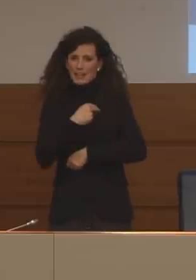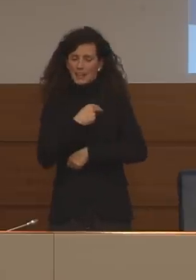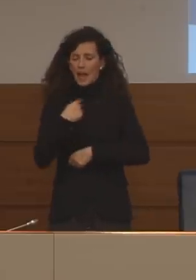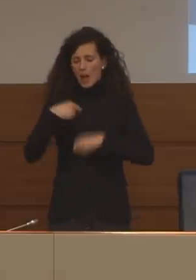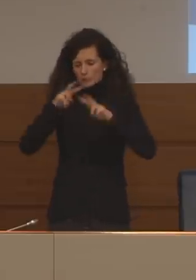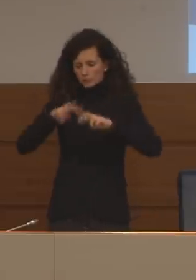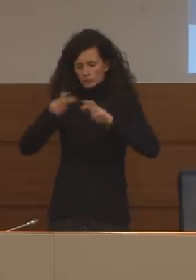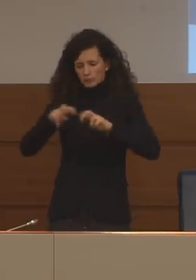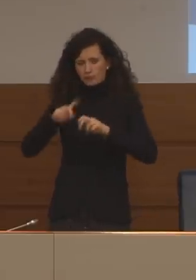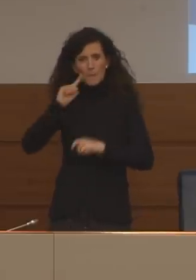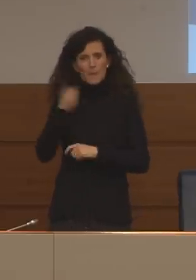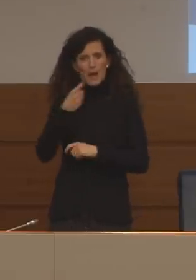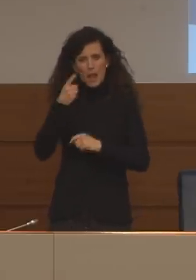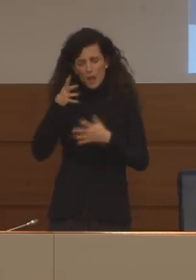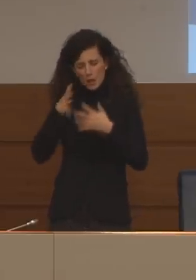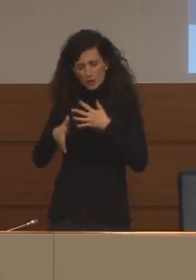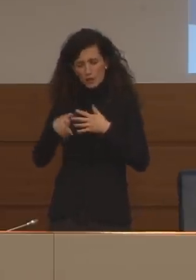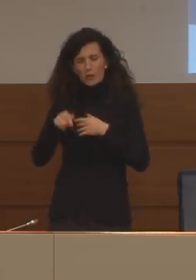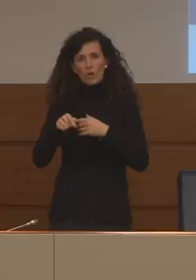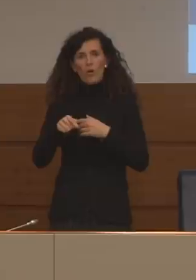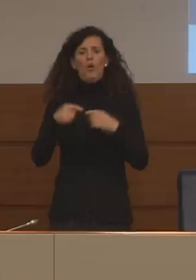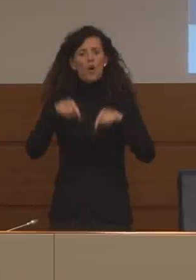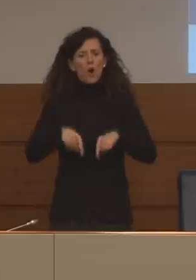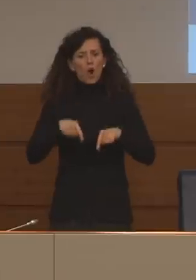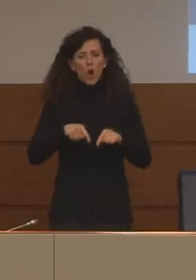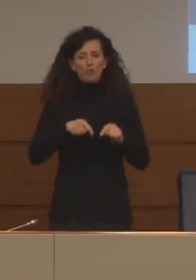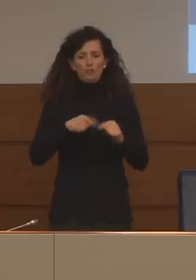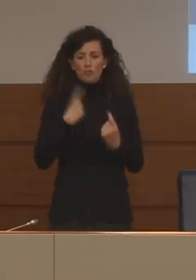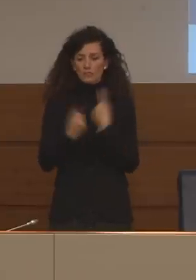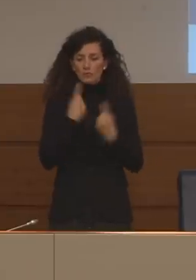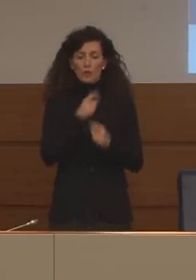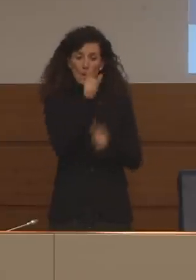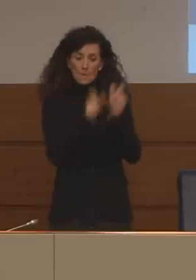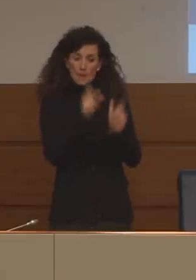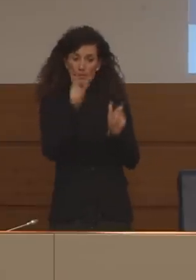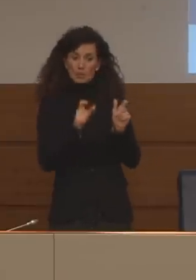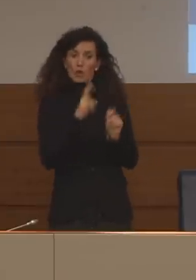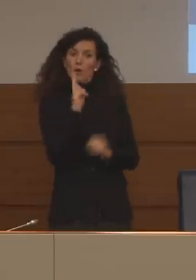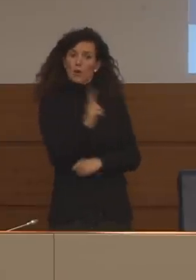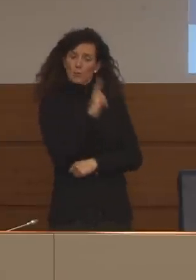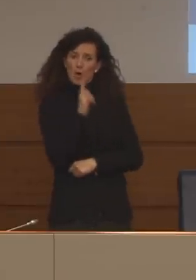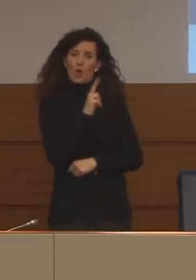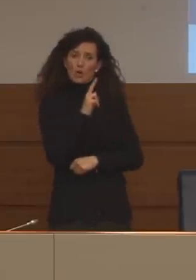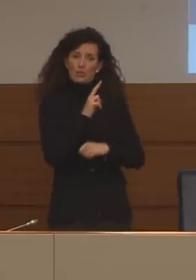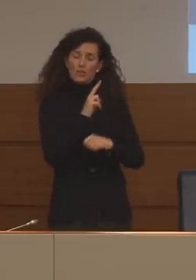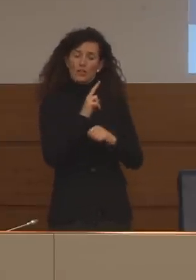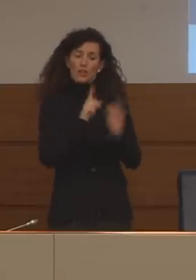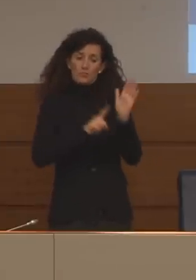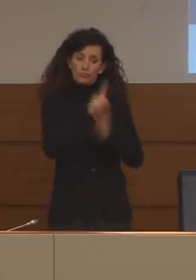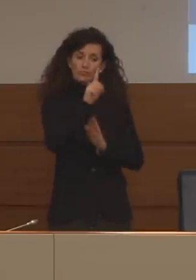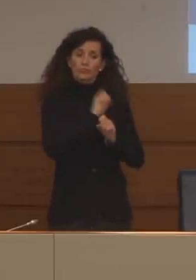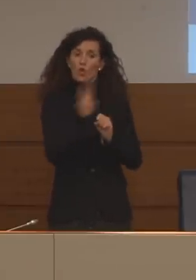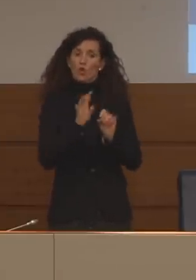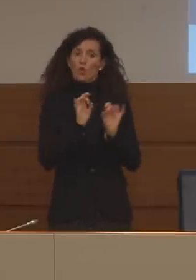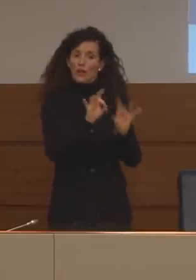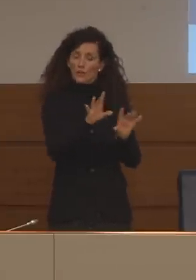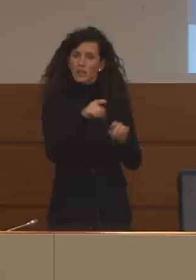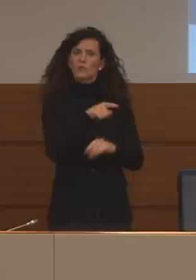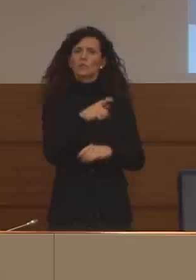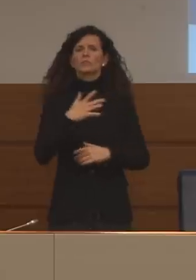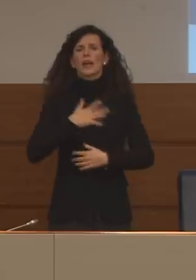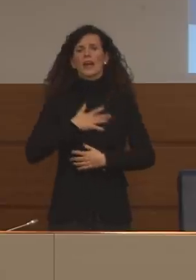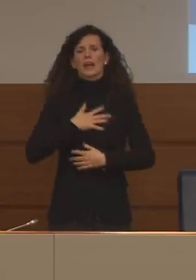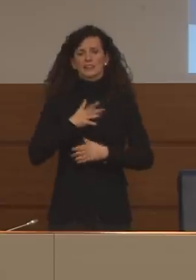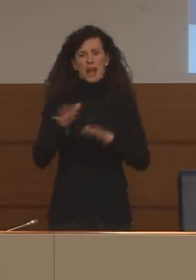dati che noi oggi abbiamo sono che i pazienti deceduti positivi hanno una media di oltre